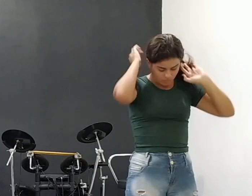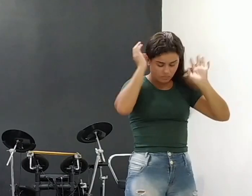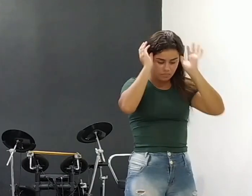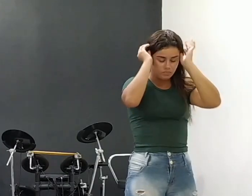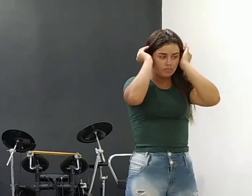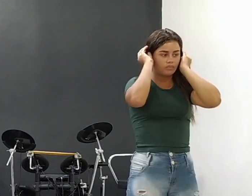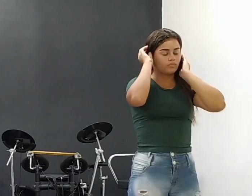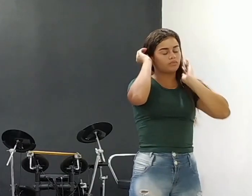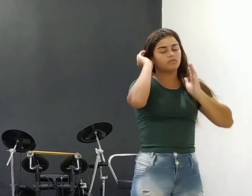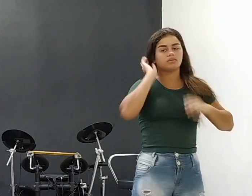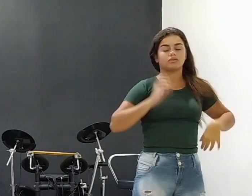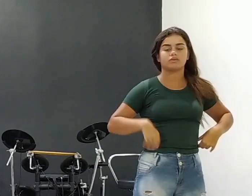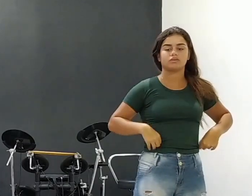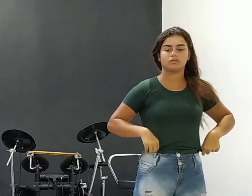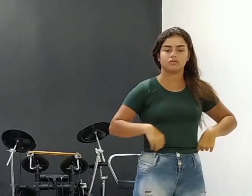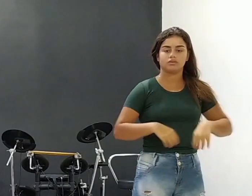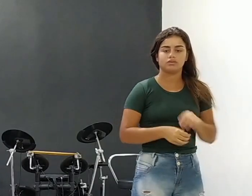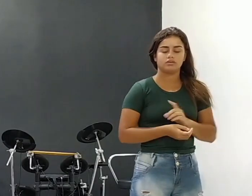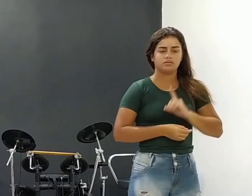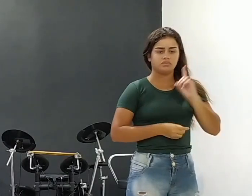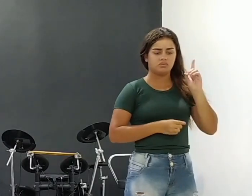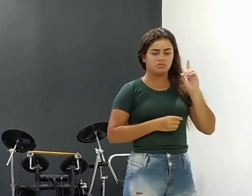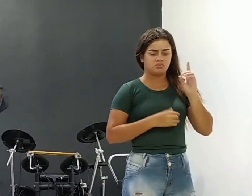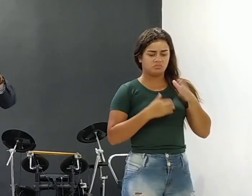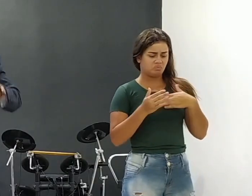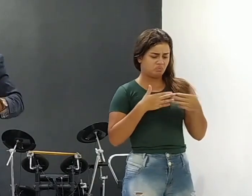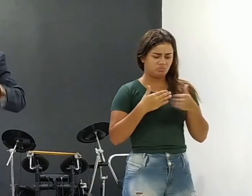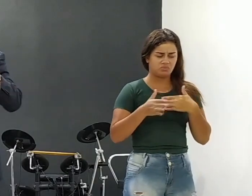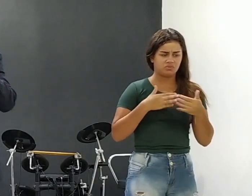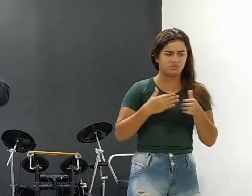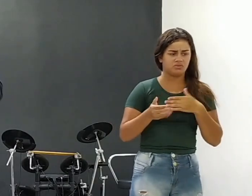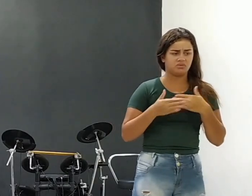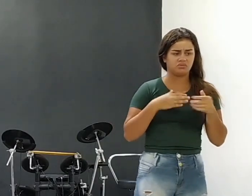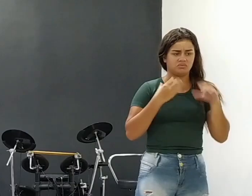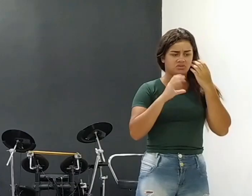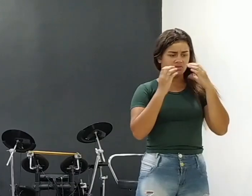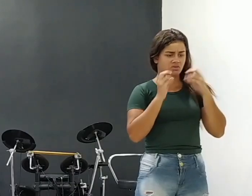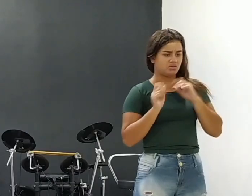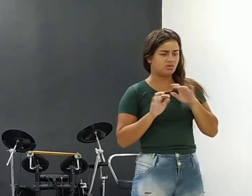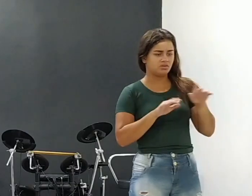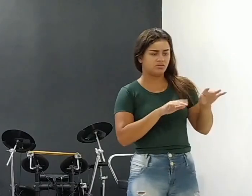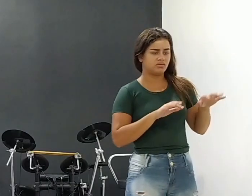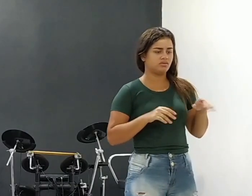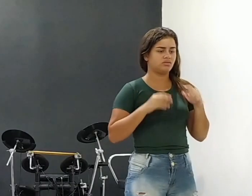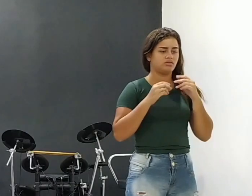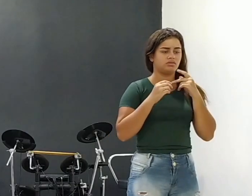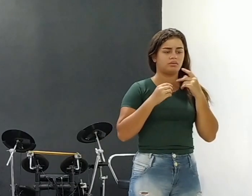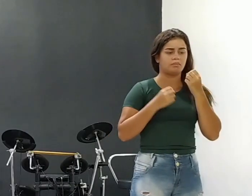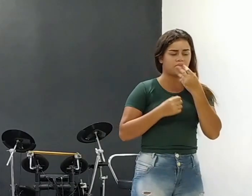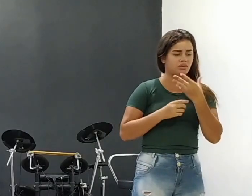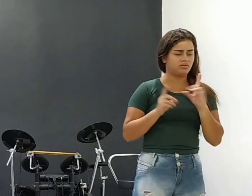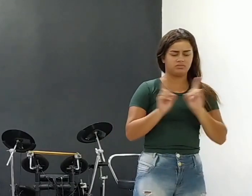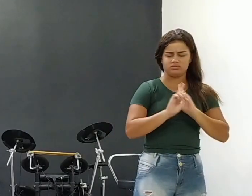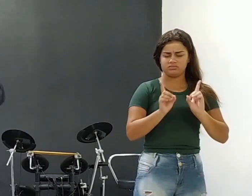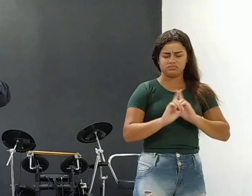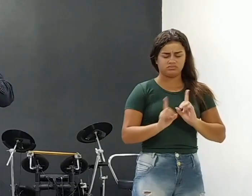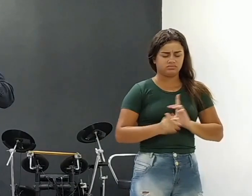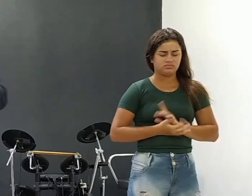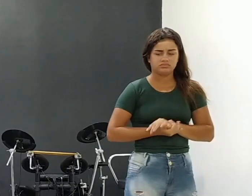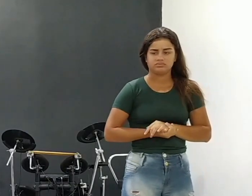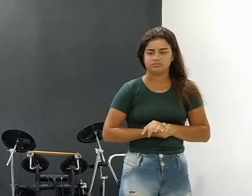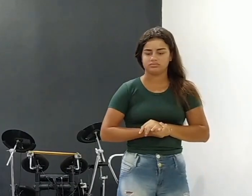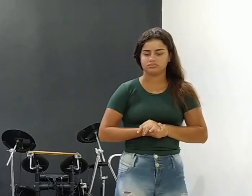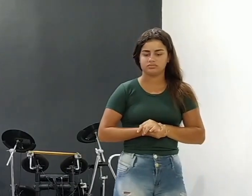Irmãos, Deus não está nem aí se você canta bem ou não, se você toca bem ou não, se você prega bem ou não. Eu